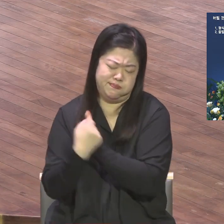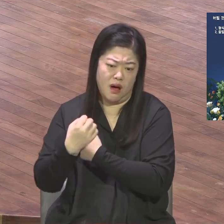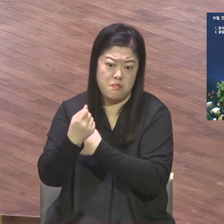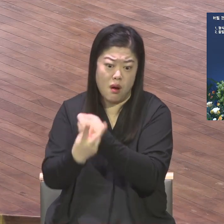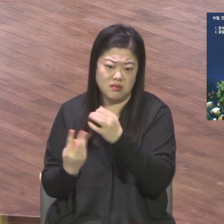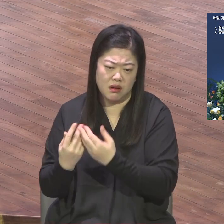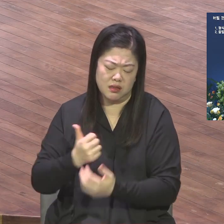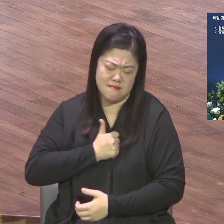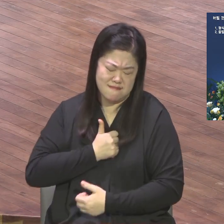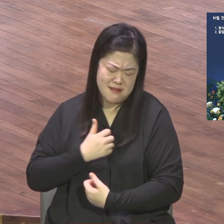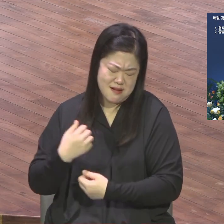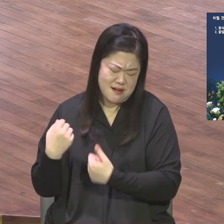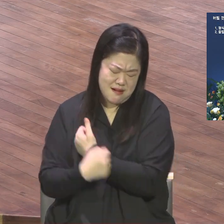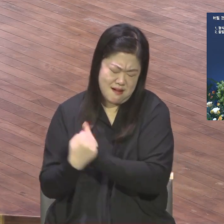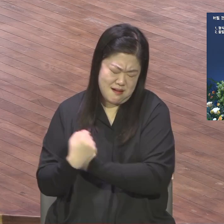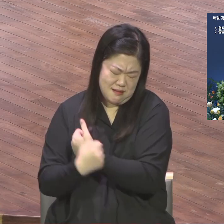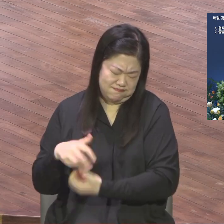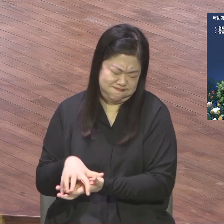내 자존심에.